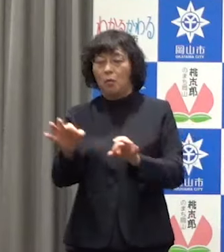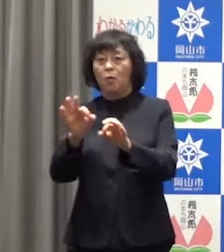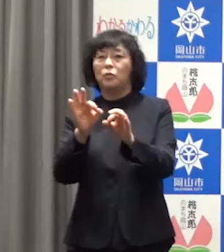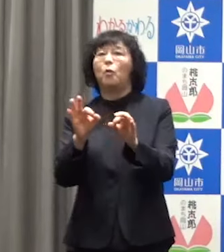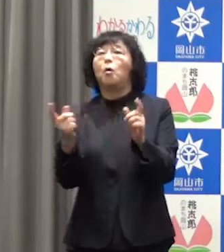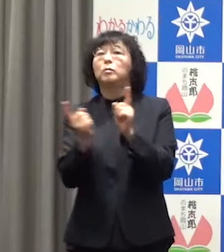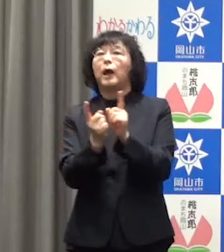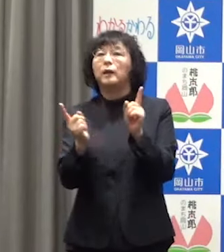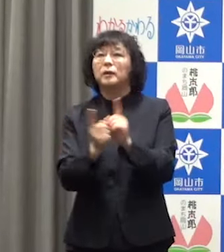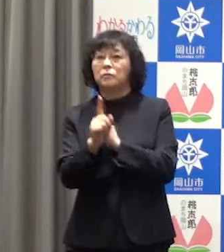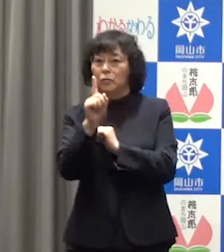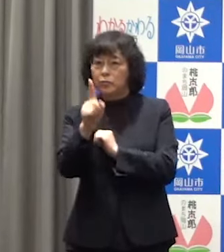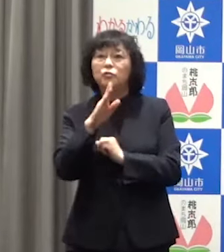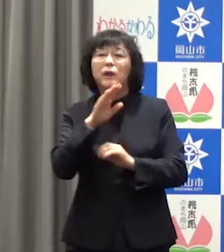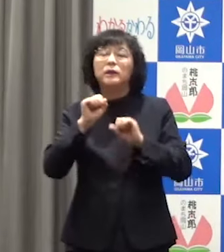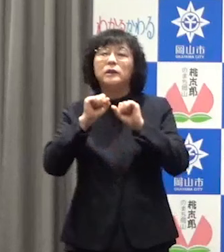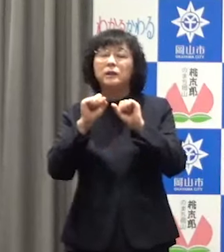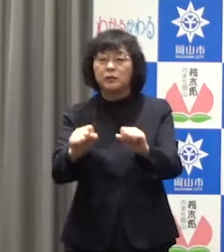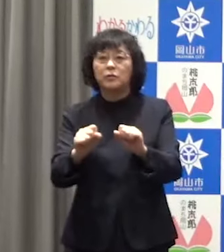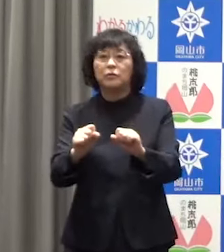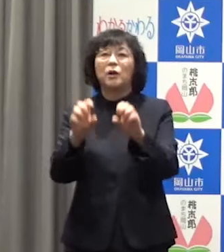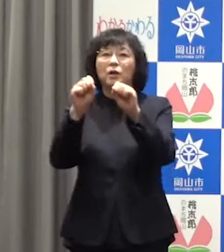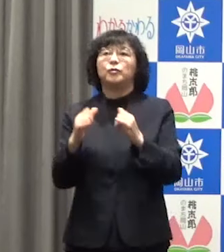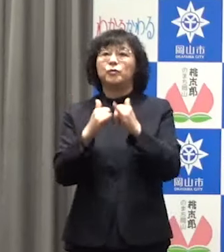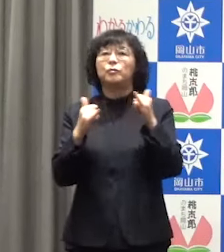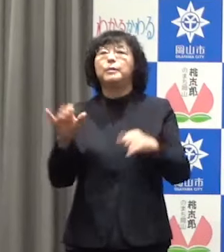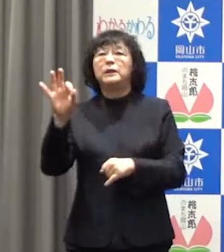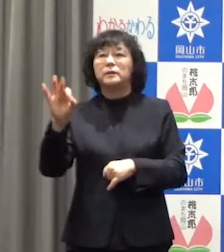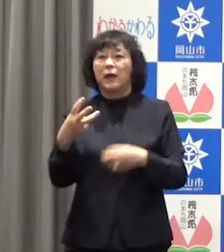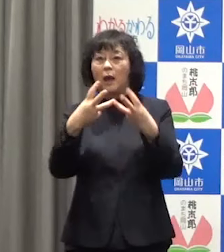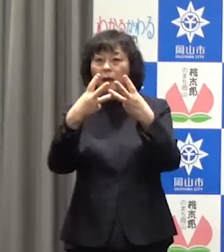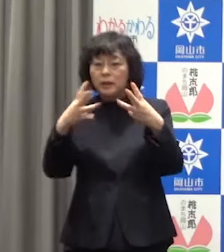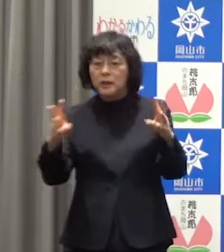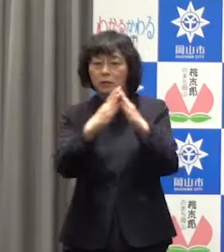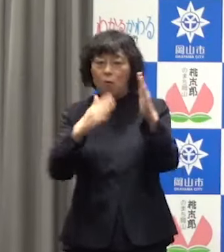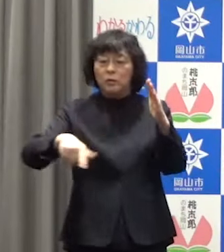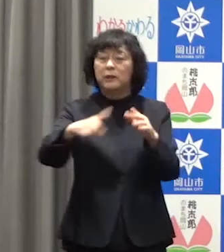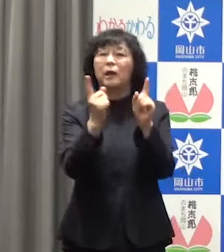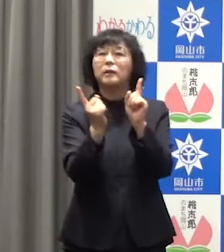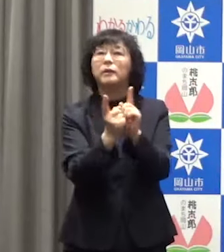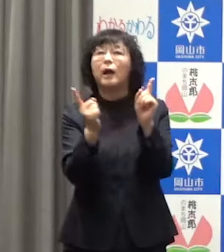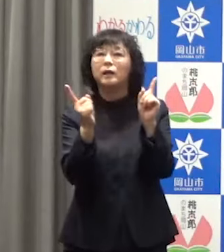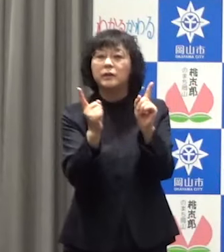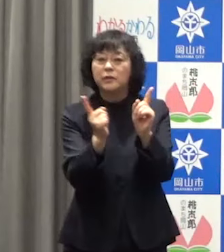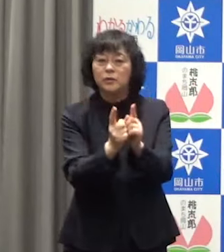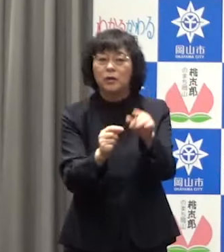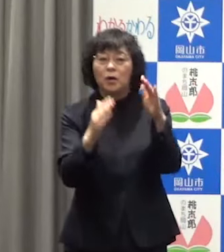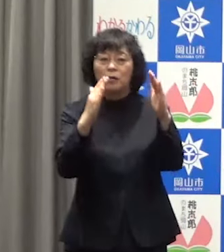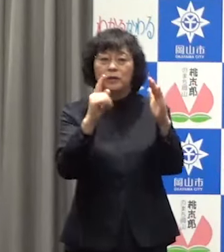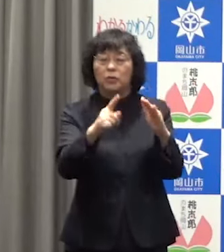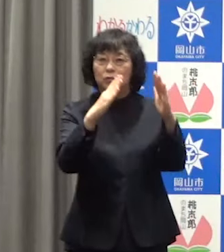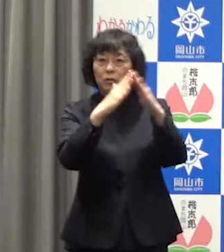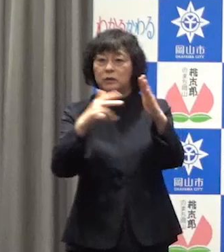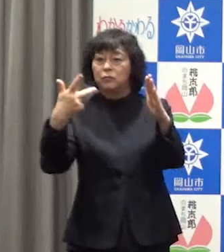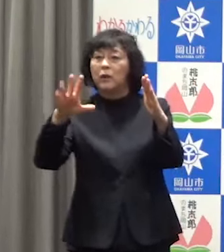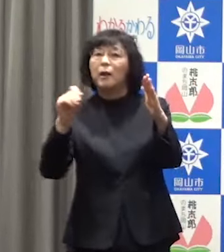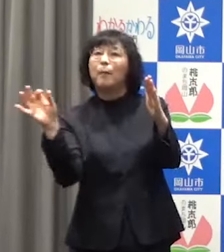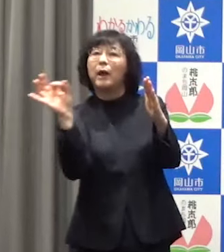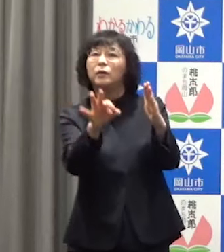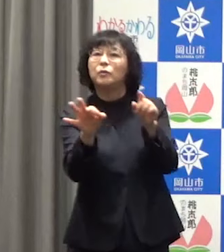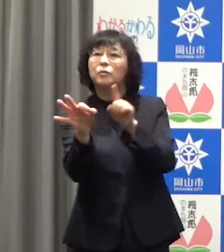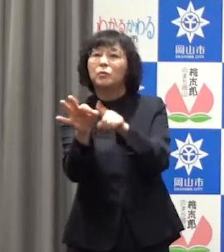一環として実施する住民税非課税世帯等に対する1世帯あたり7万円の給付については